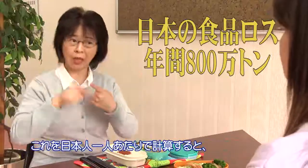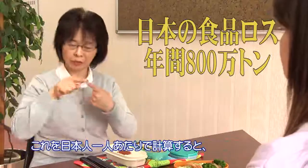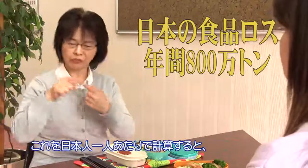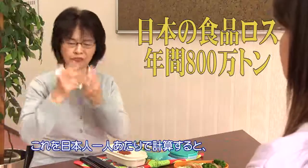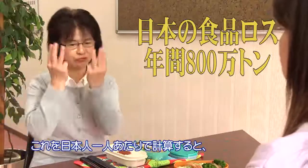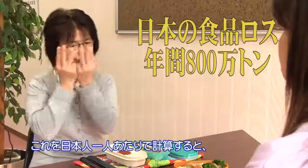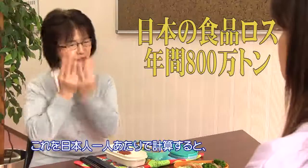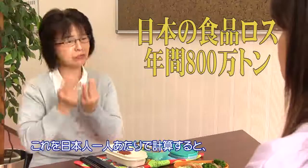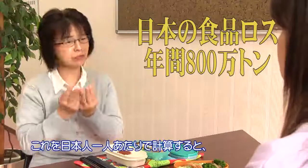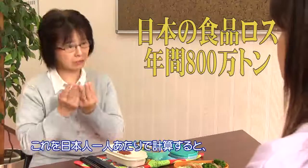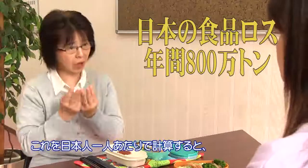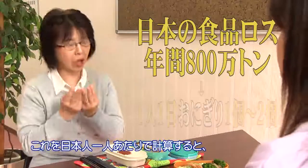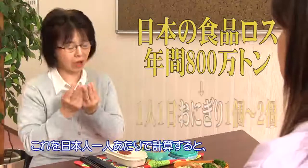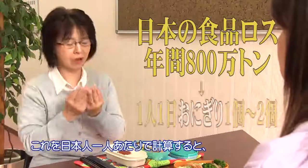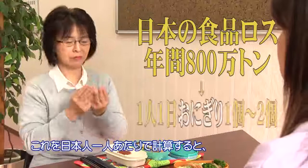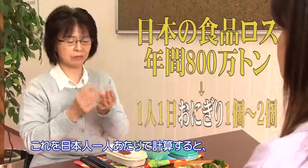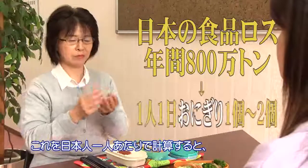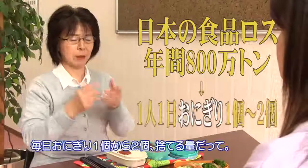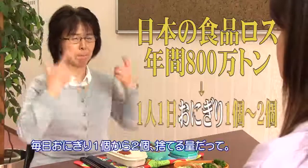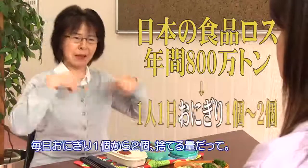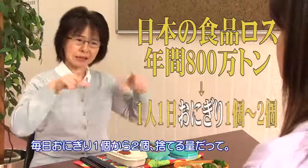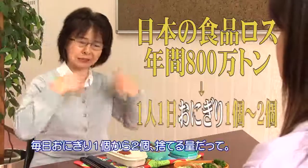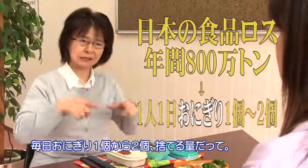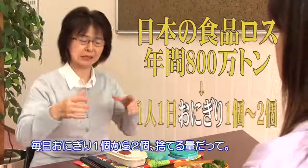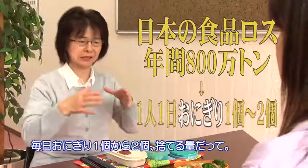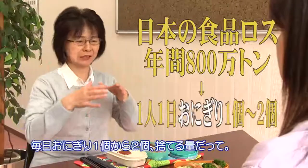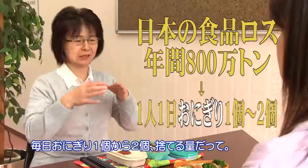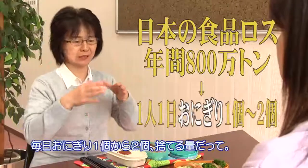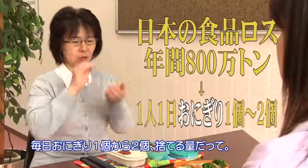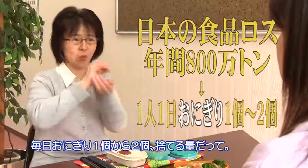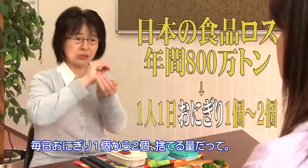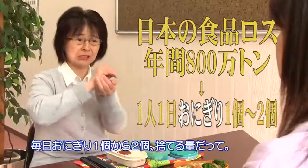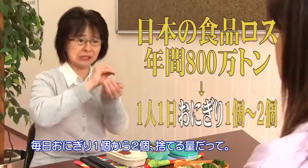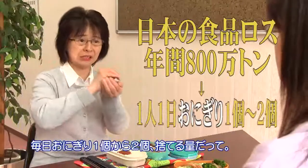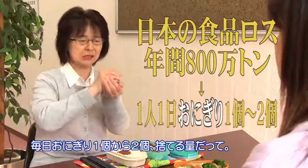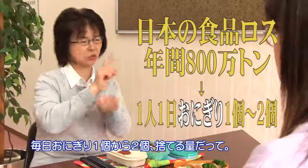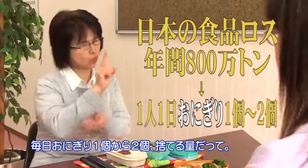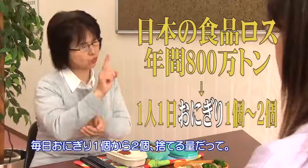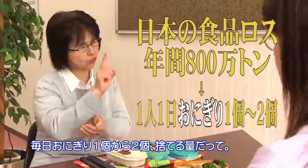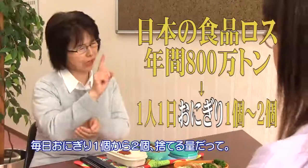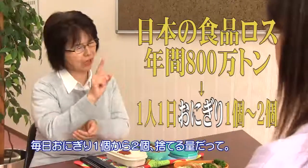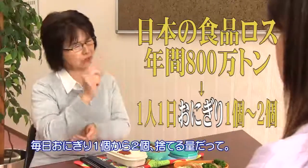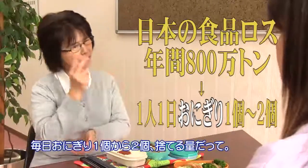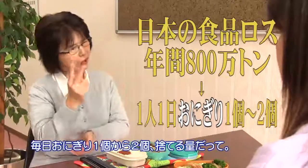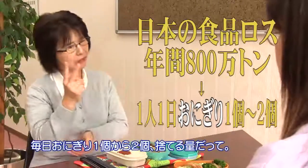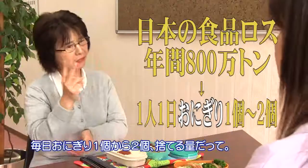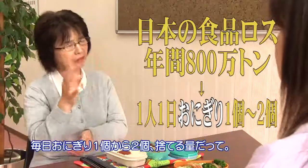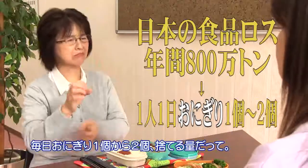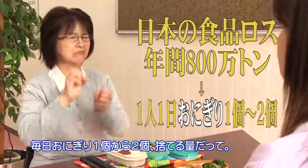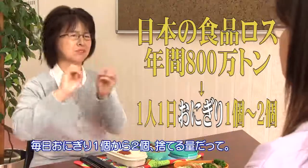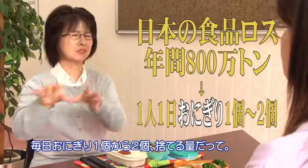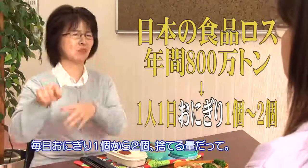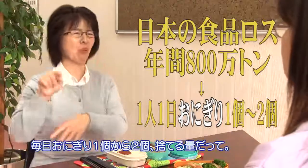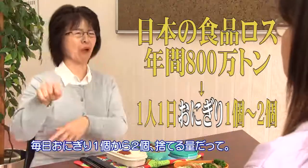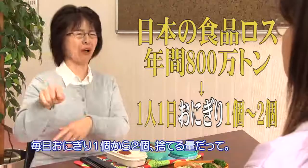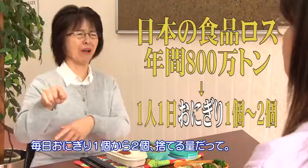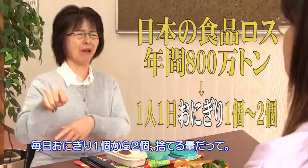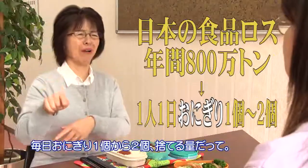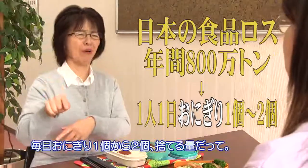1人当たりデー計算してみると毎日おにぎり位を1個か2個捨て